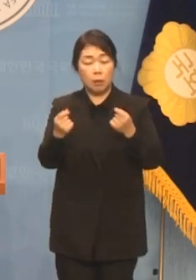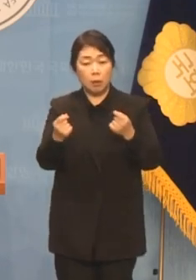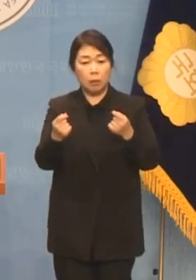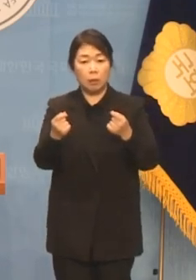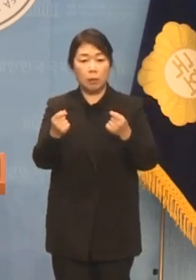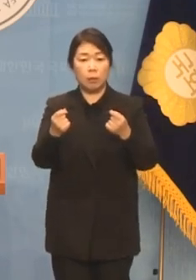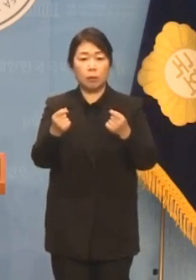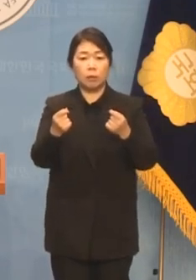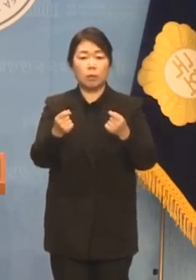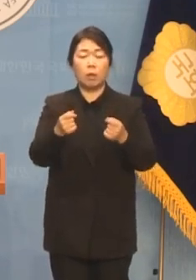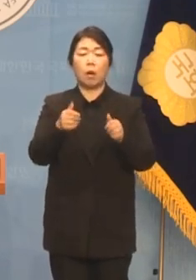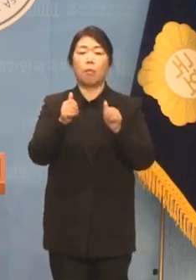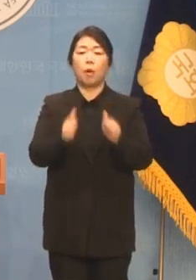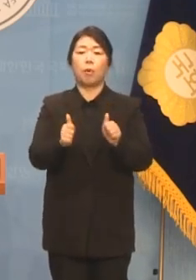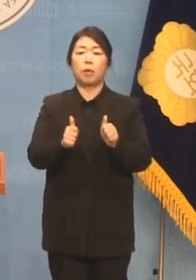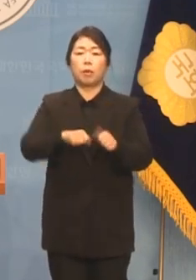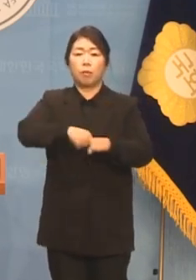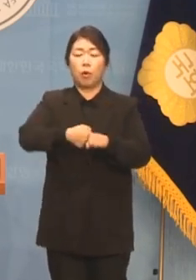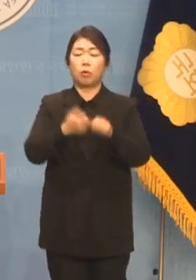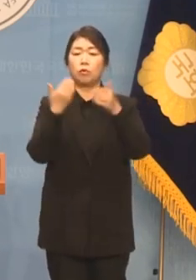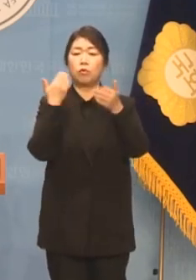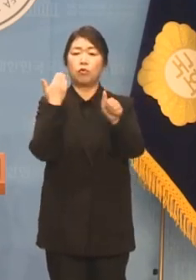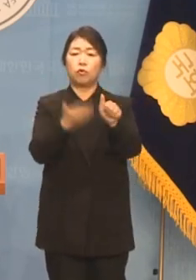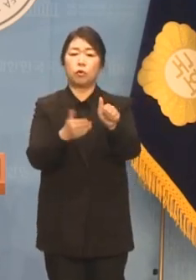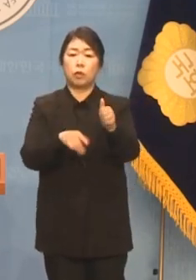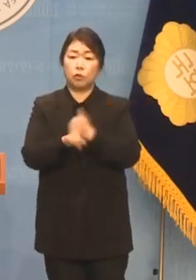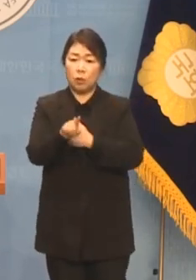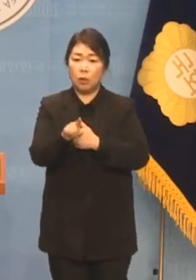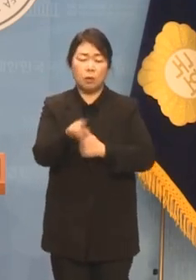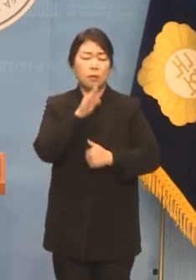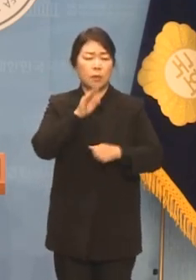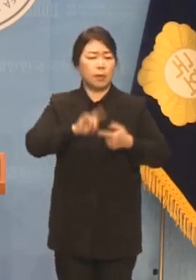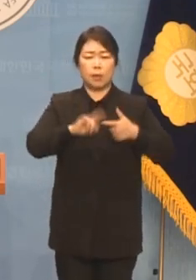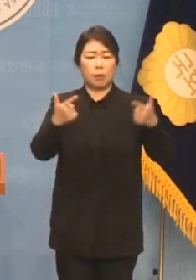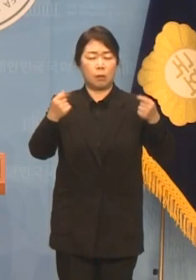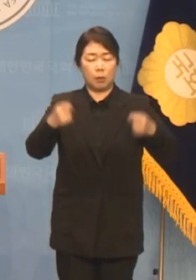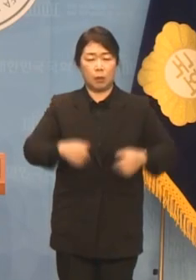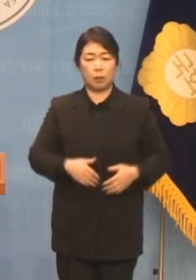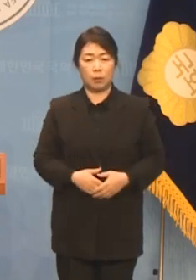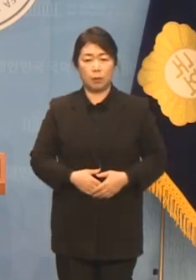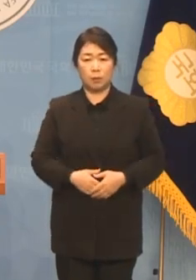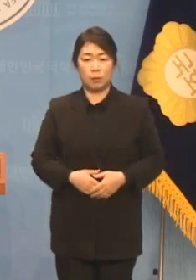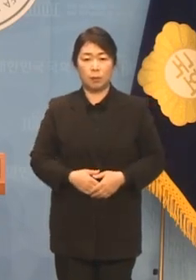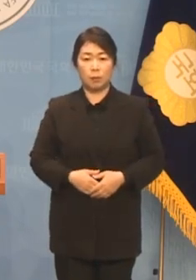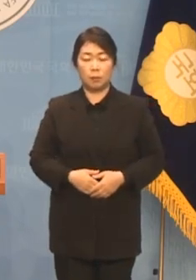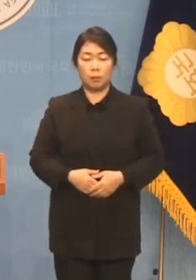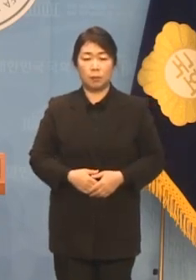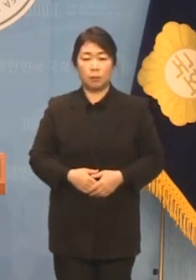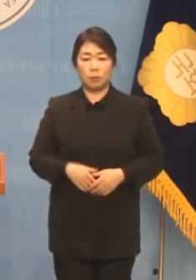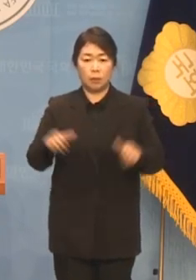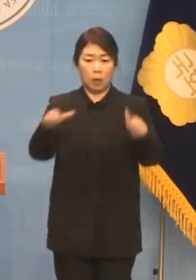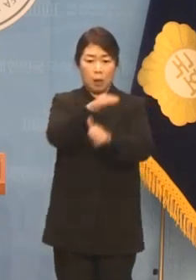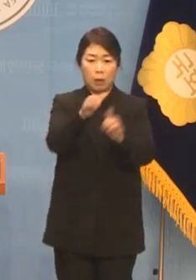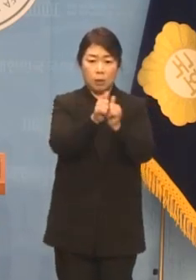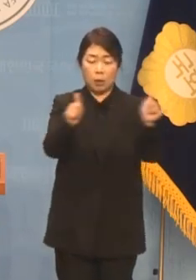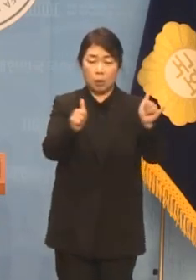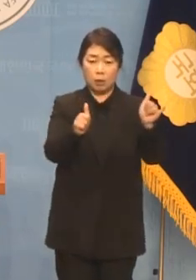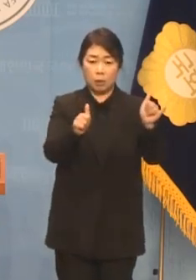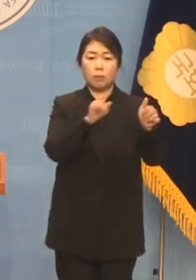보인다라는 법원의 양 이유가 적당하지 않아 보입니다 가자는